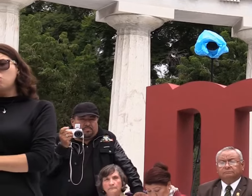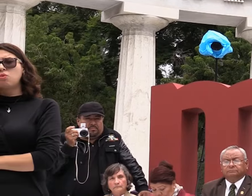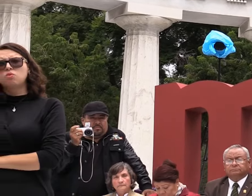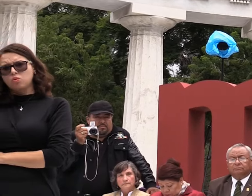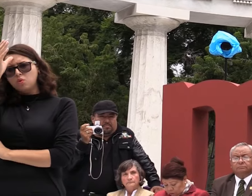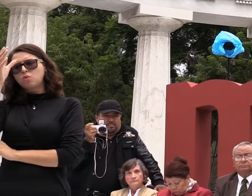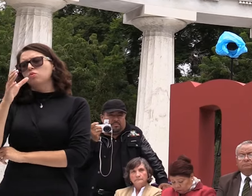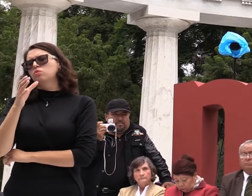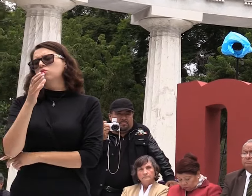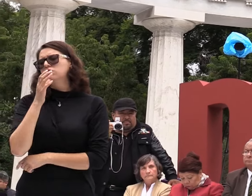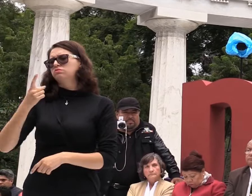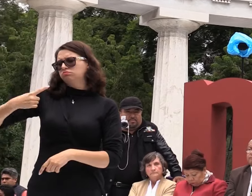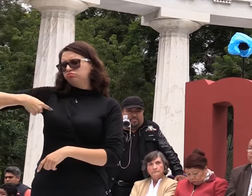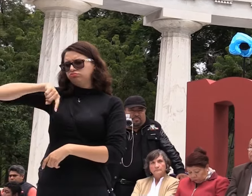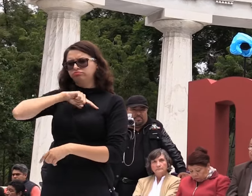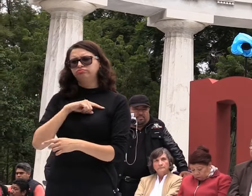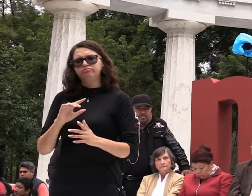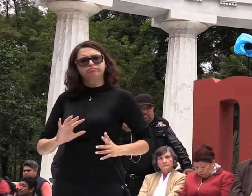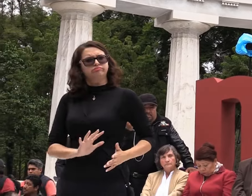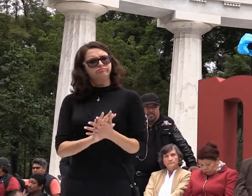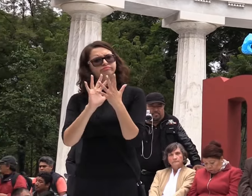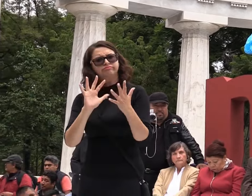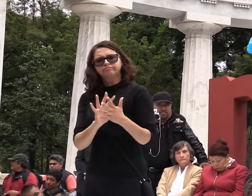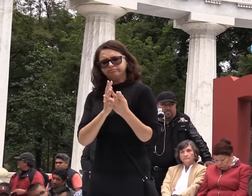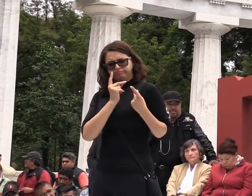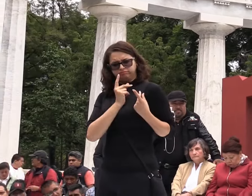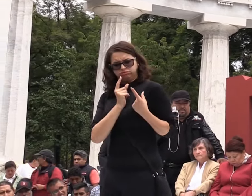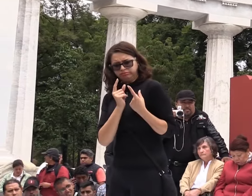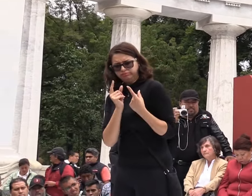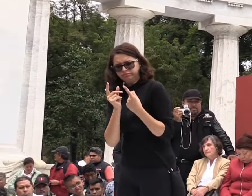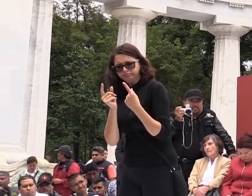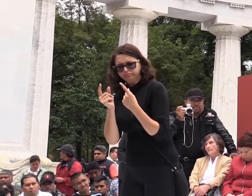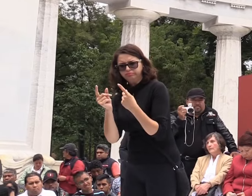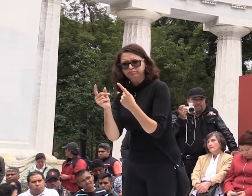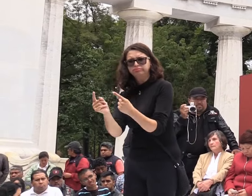hemos participado activamente